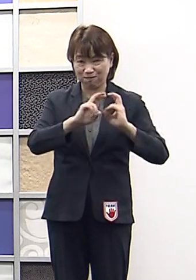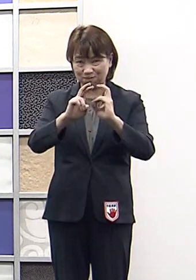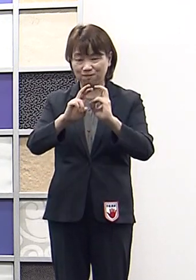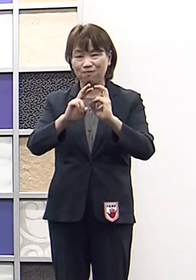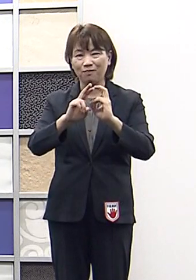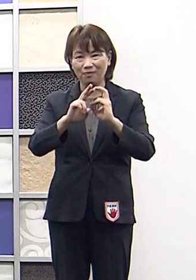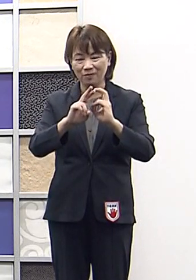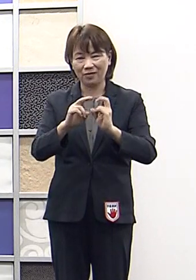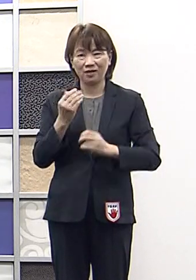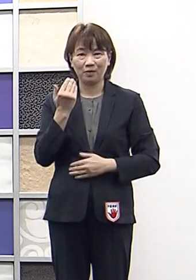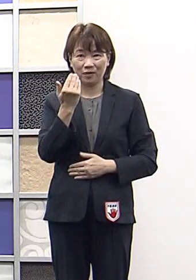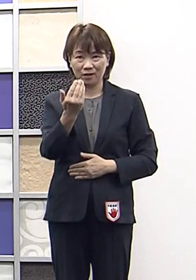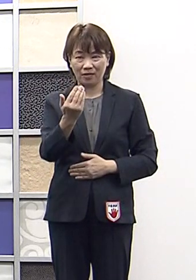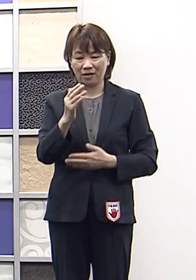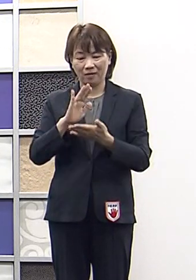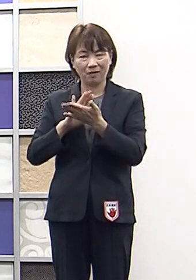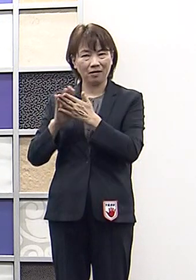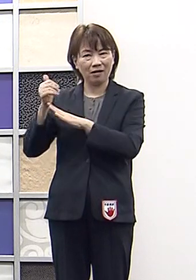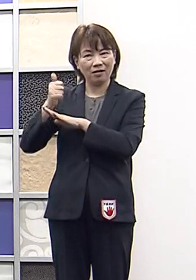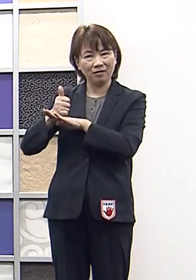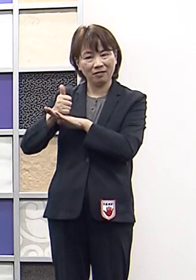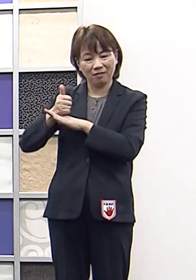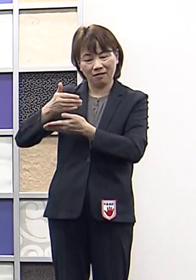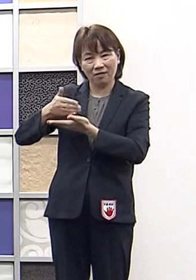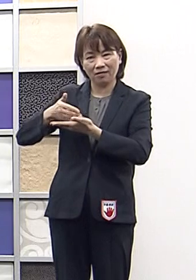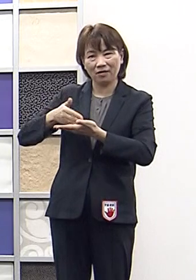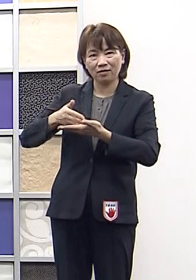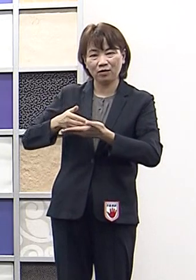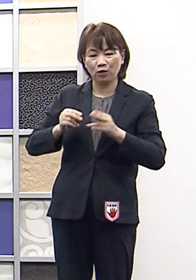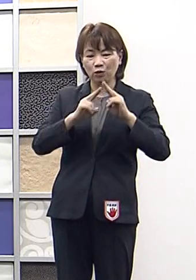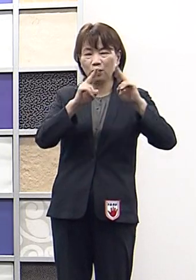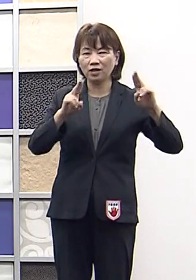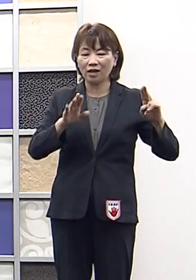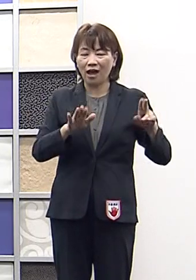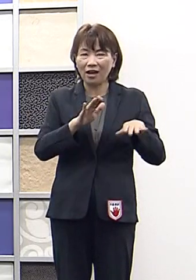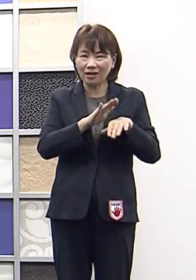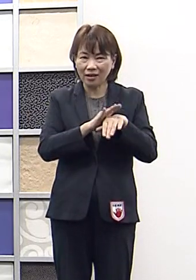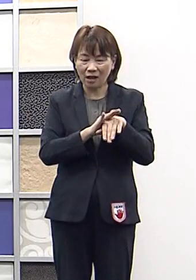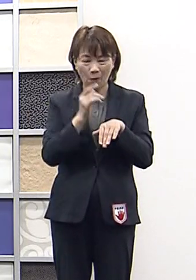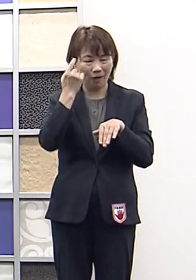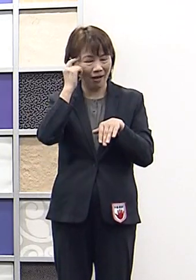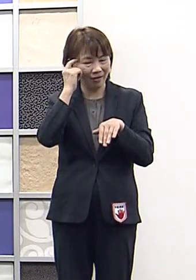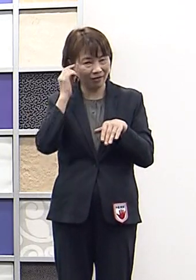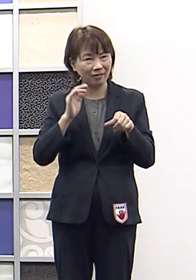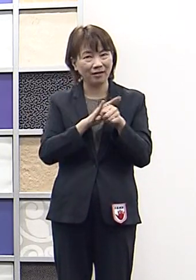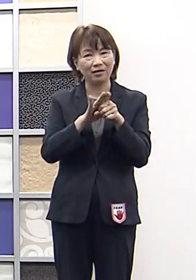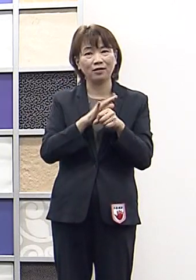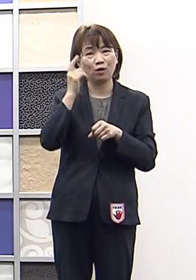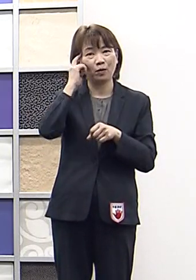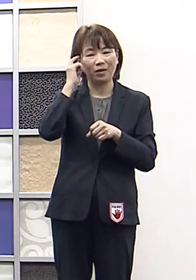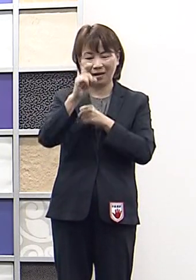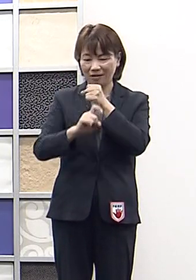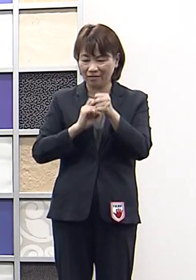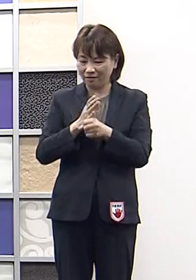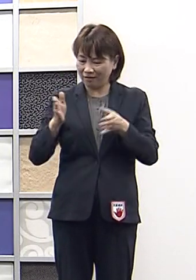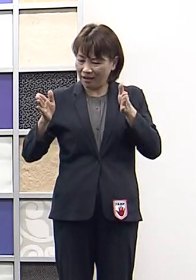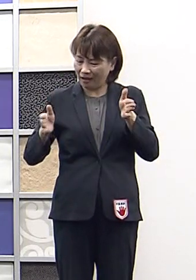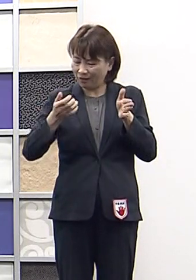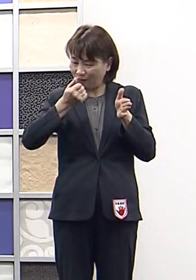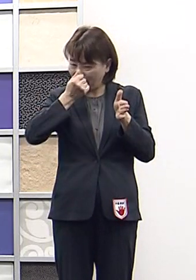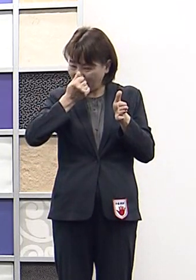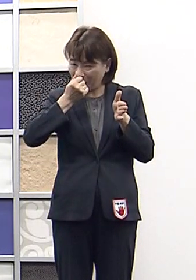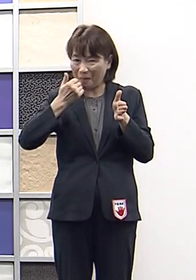知事がおっしゃってるね、富士山の在り方を考えるってことすごい重要だし、この10年間できてなかったっていう事実もあると思います